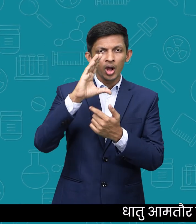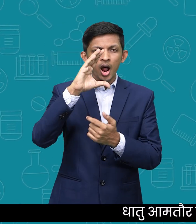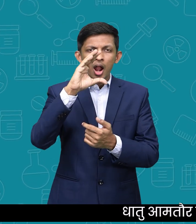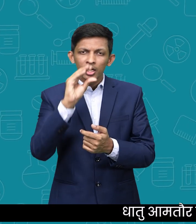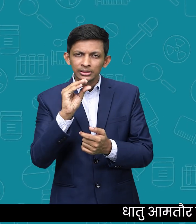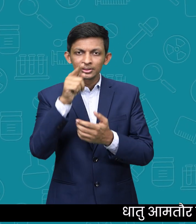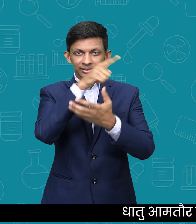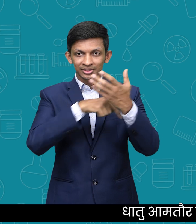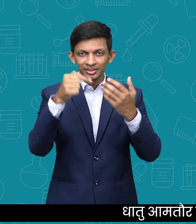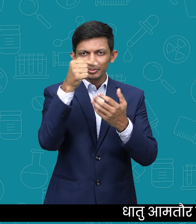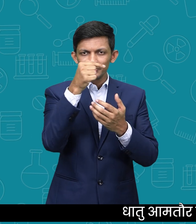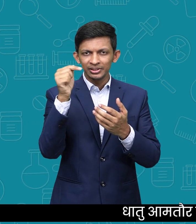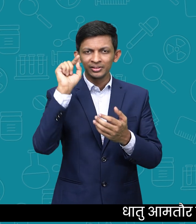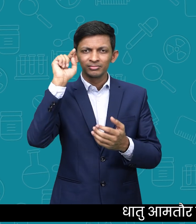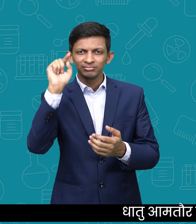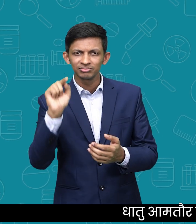विद्युतीय प्रकृति दिखाते हैं।